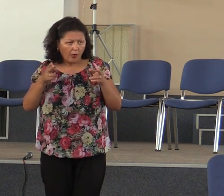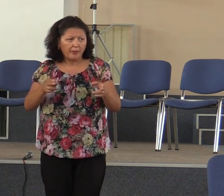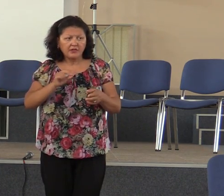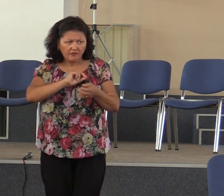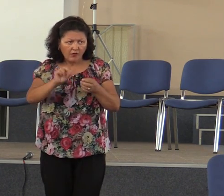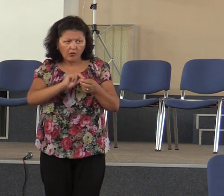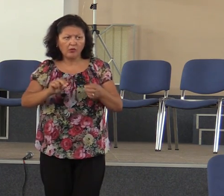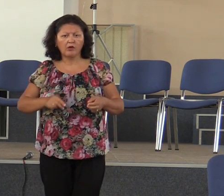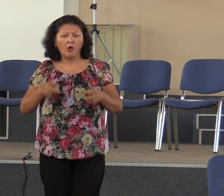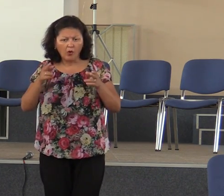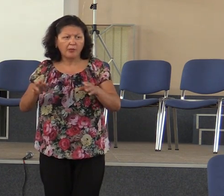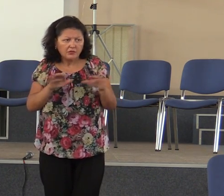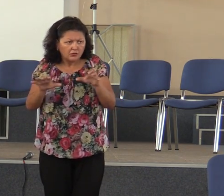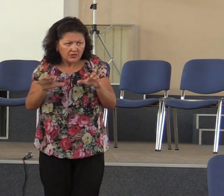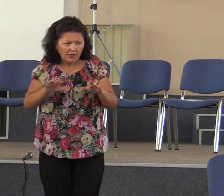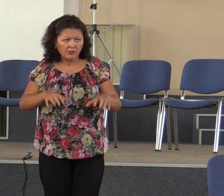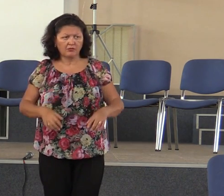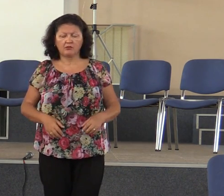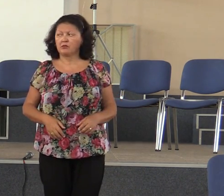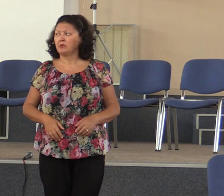focul! Opriți cutremurul!